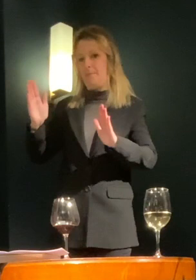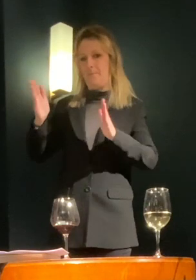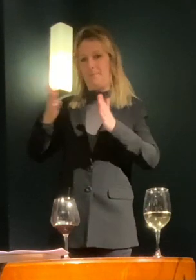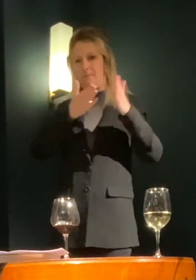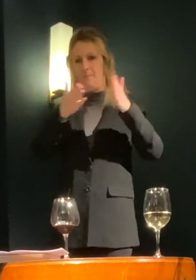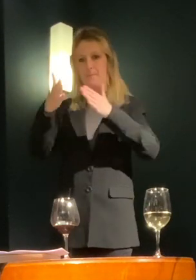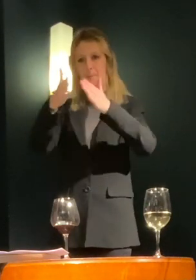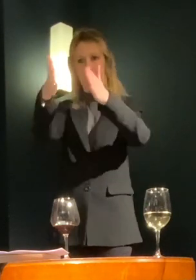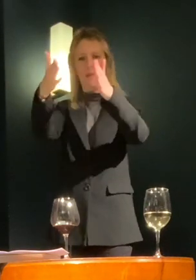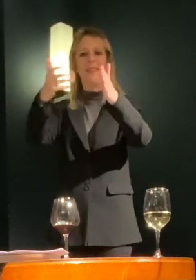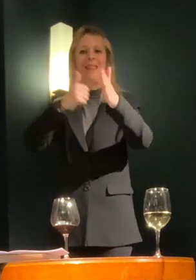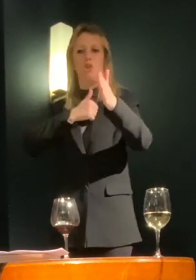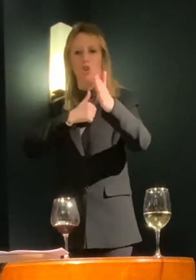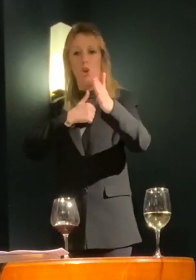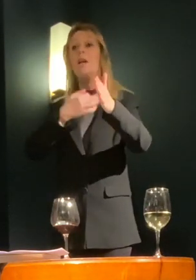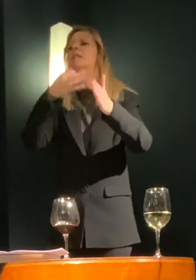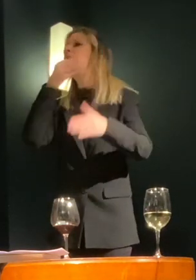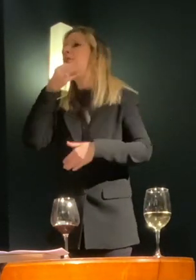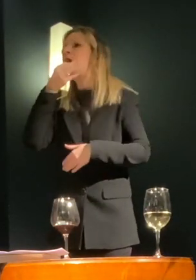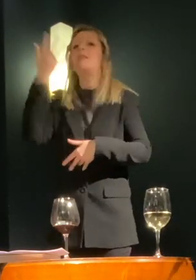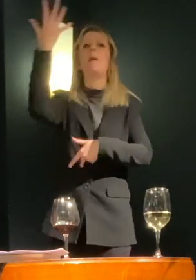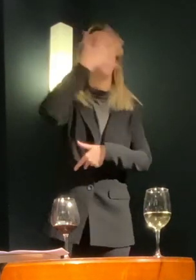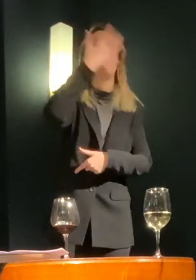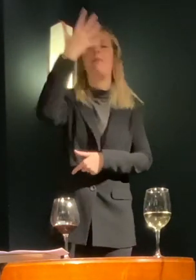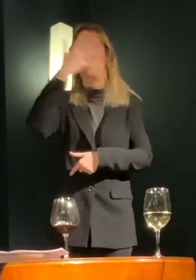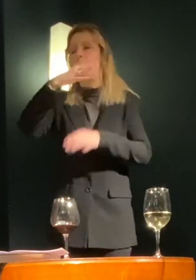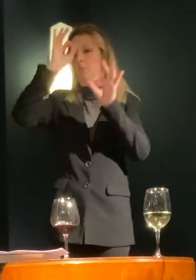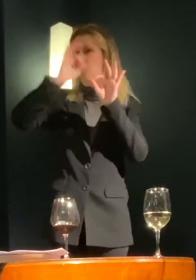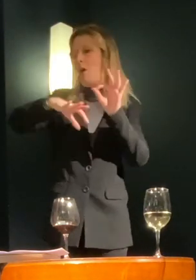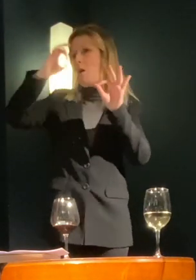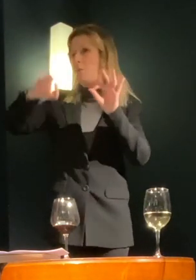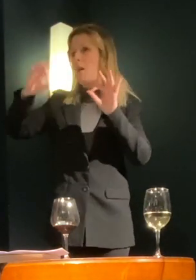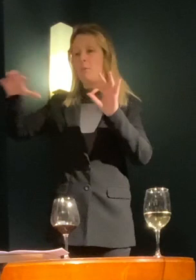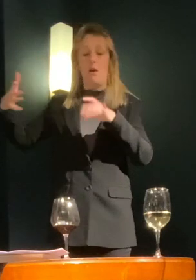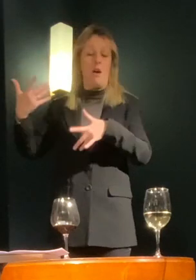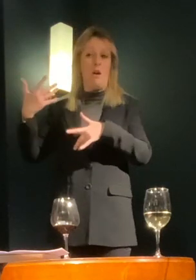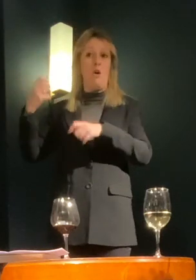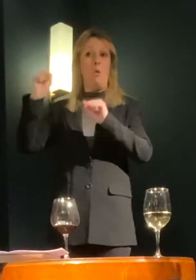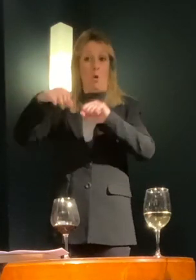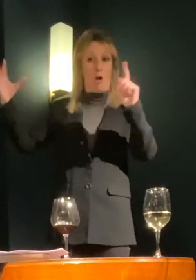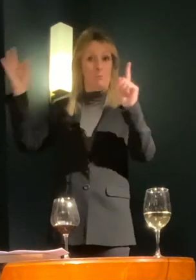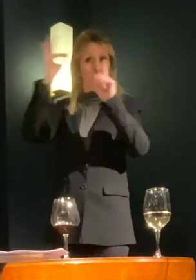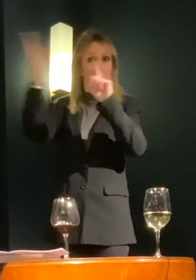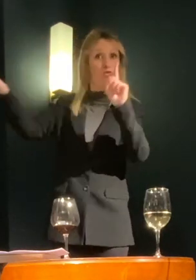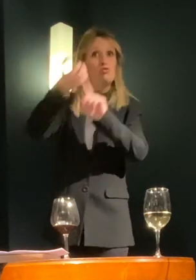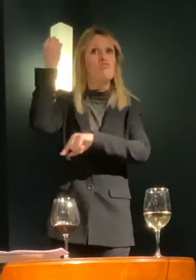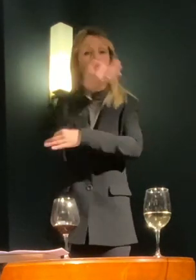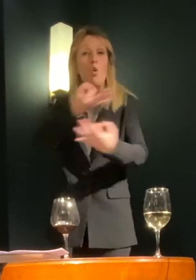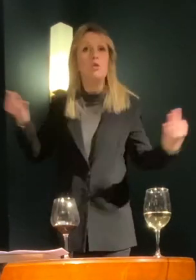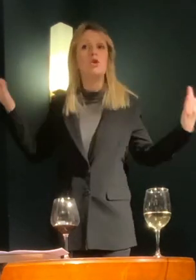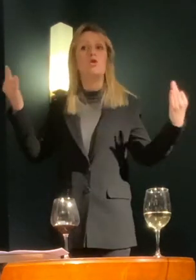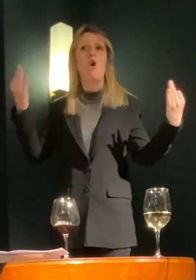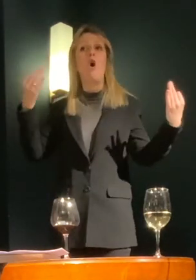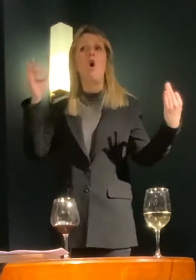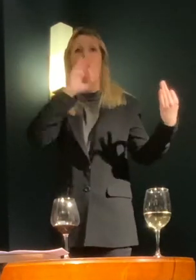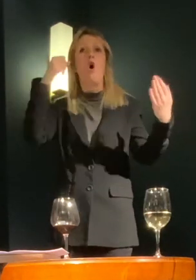il proprio tracciato significa fare una marea di sbagli, che possono portarti invece al risultato giusto, possono farti schiantare contro un muro, che è quello che